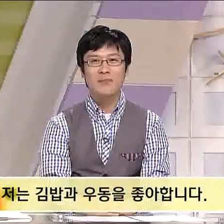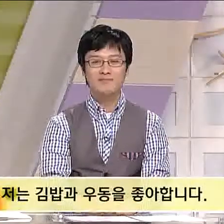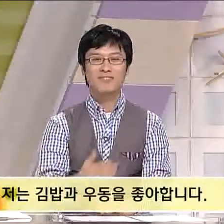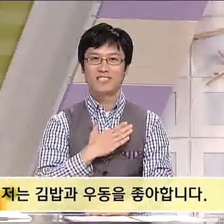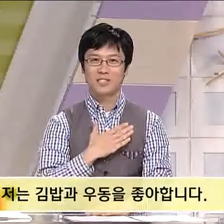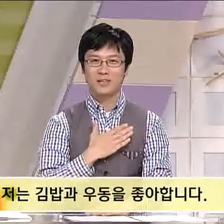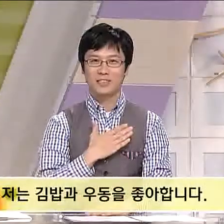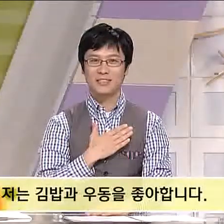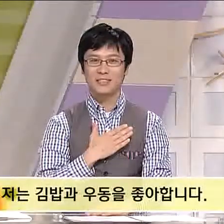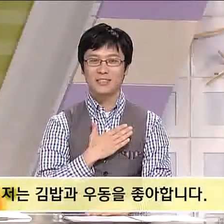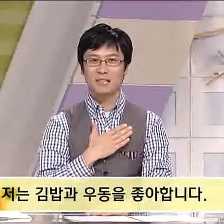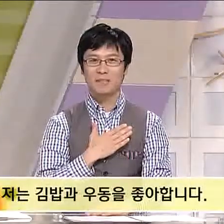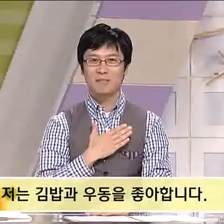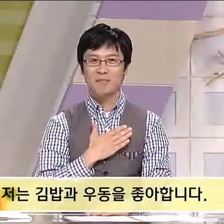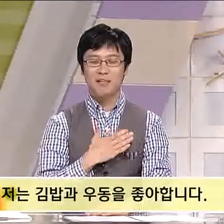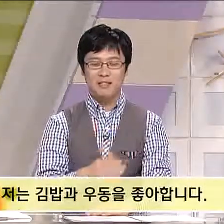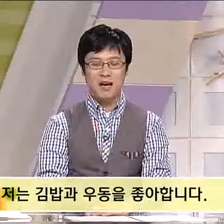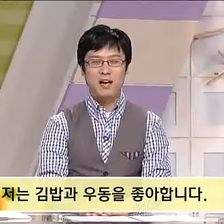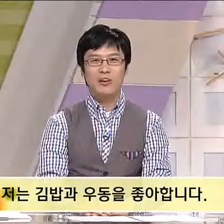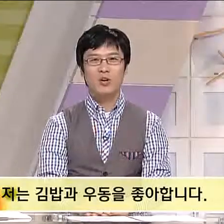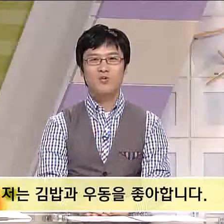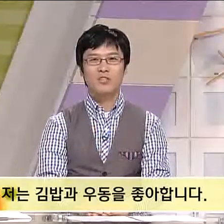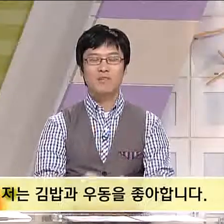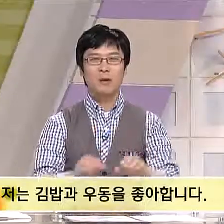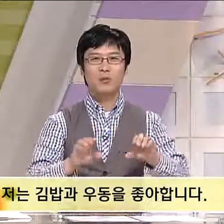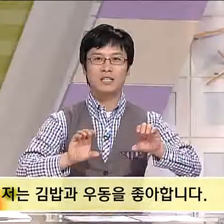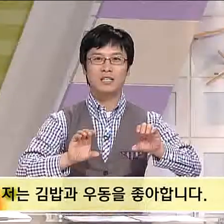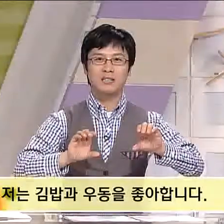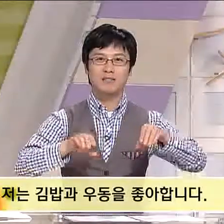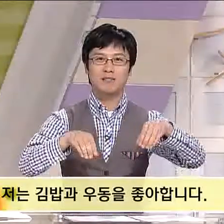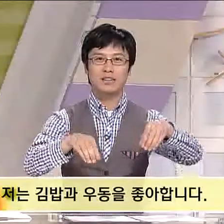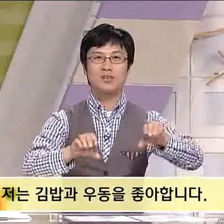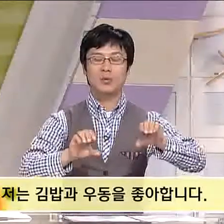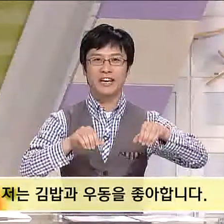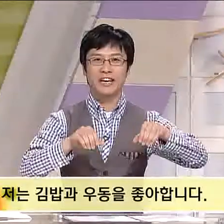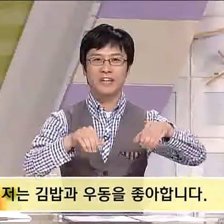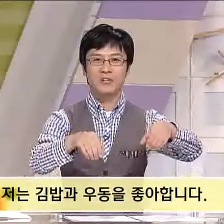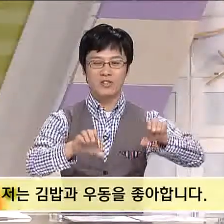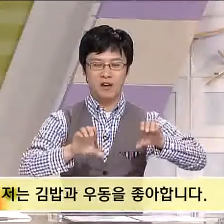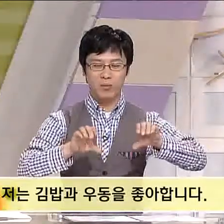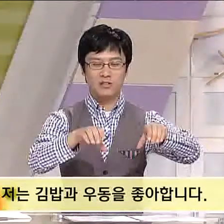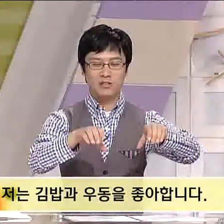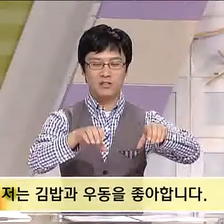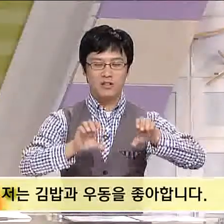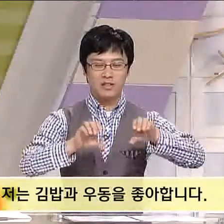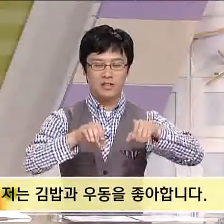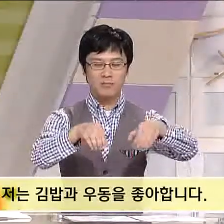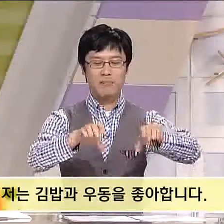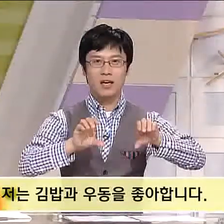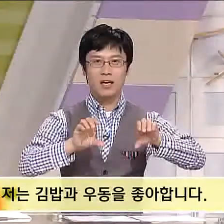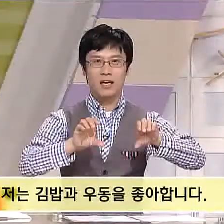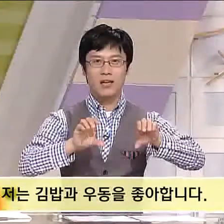저는 김밥. 자 여러분들 김밥을 혹시 만들어 보셨나요? 자 어머니께서 김밥 발에